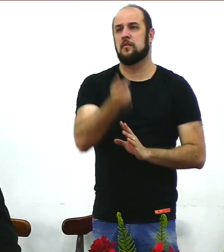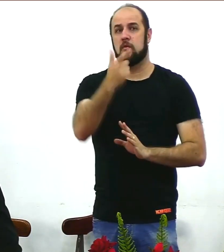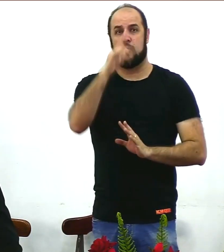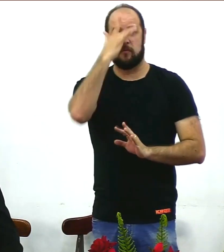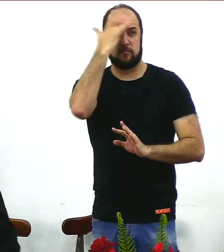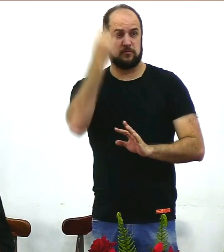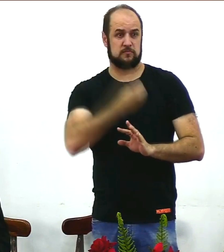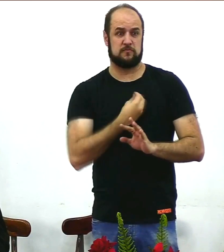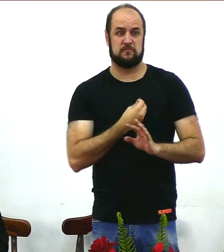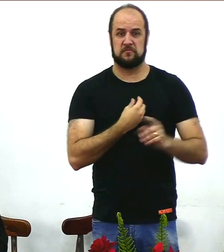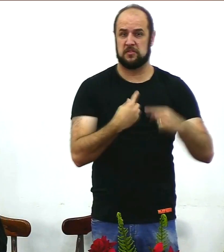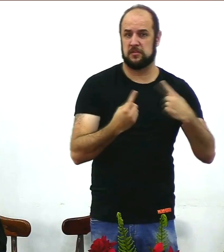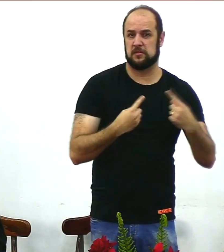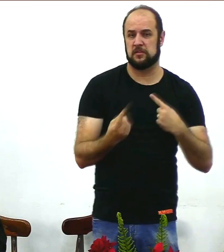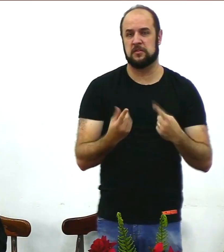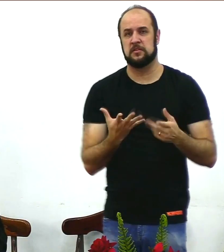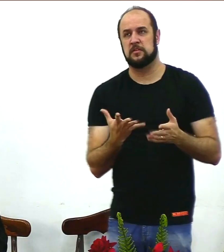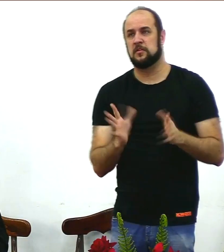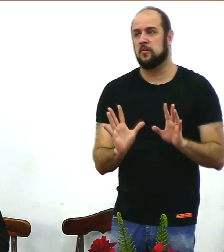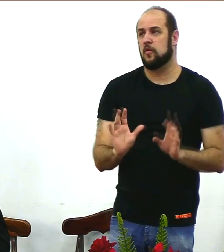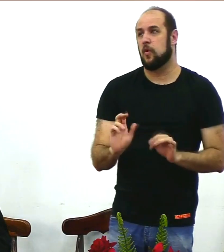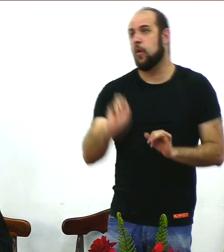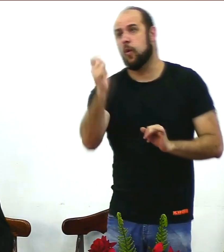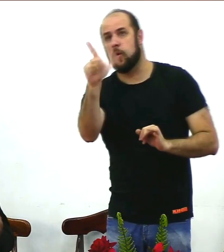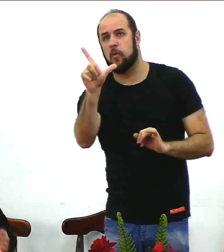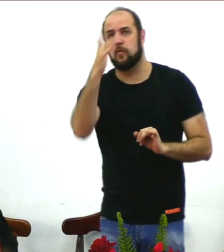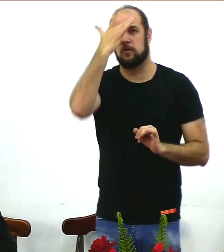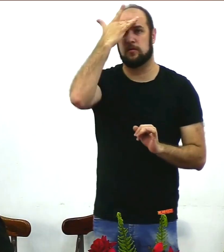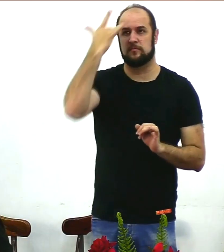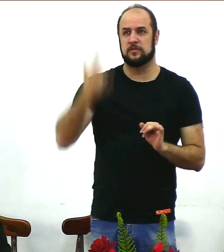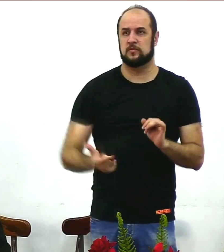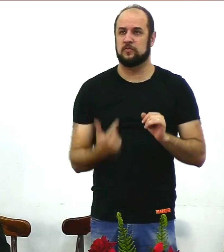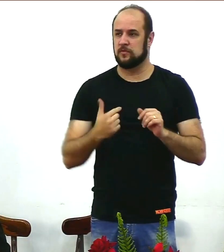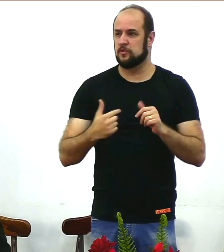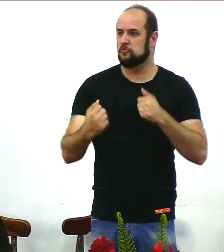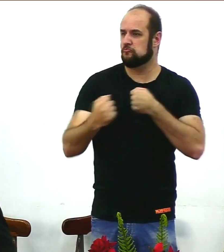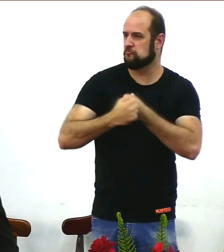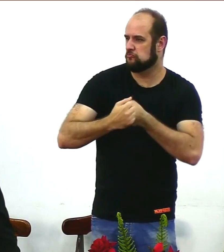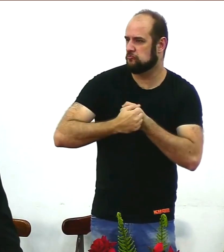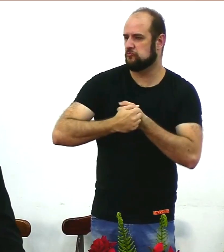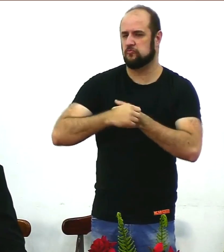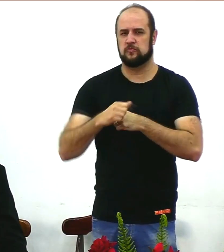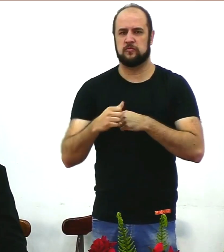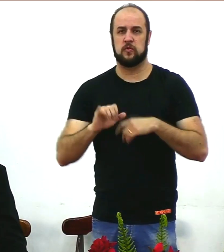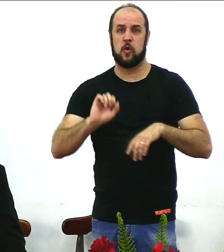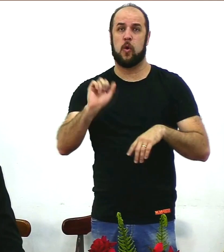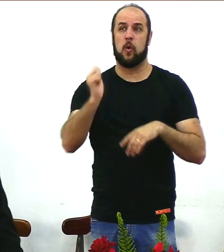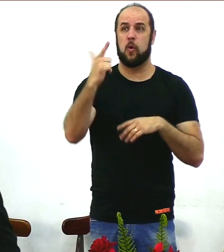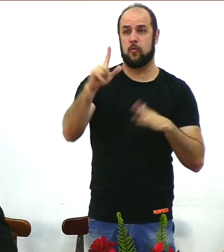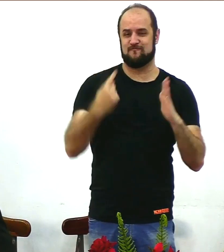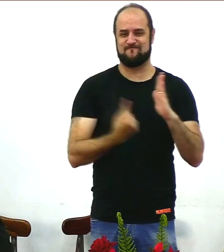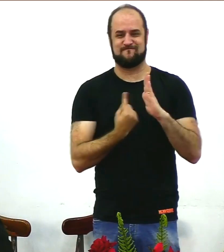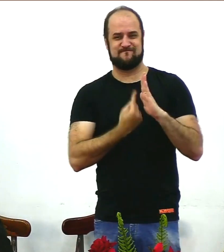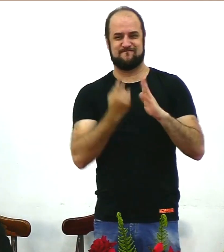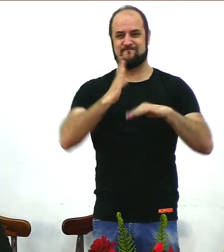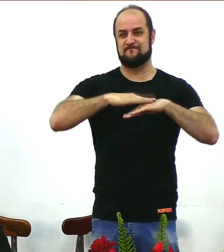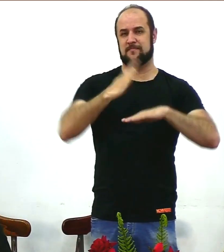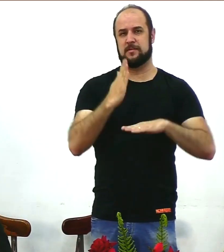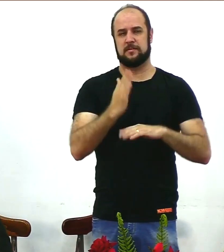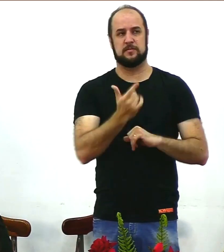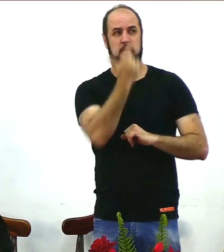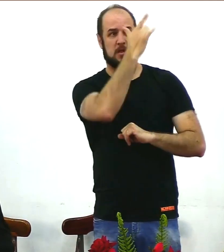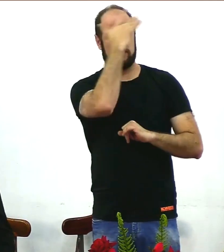Outros estão em uma maneira mais intensa ainda de confinamento. Alguns já estão dentro das suas